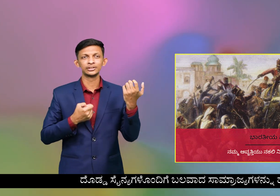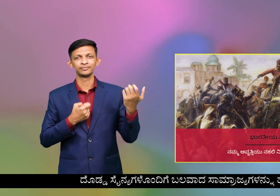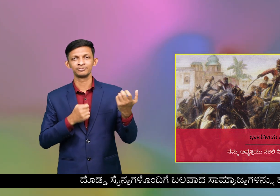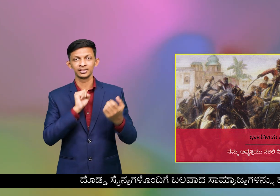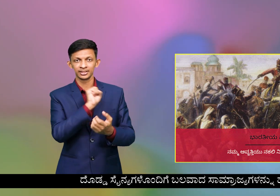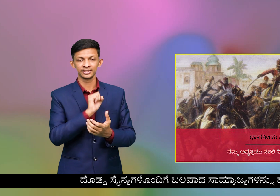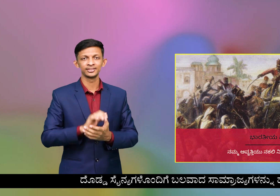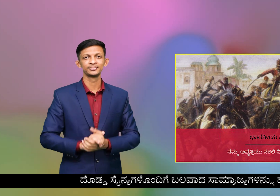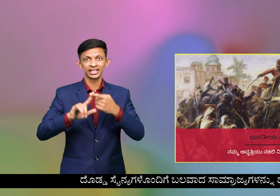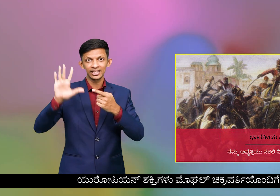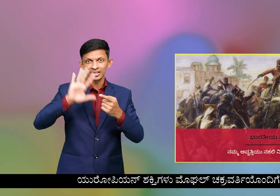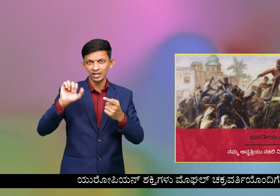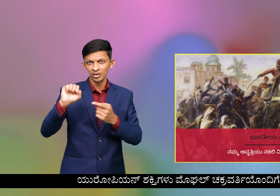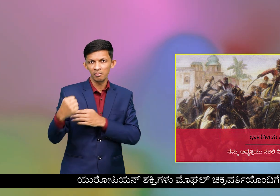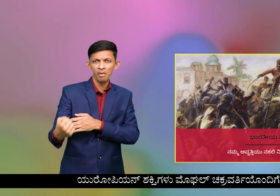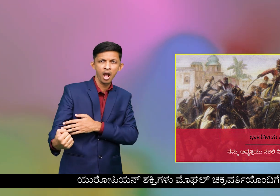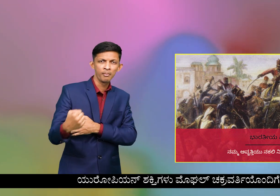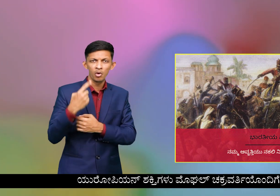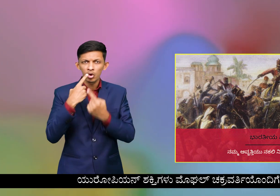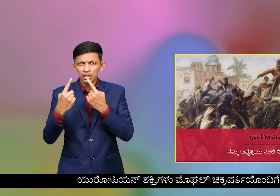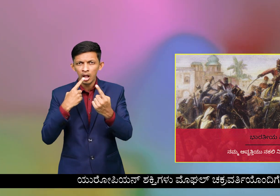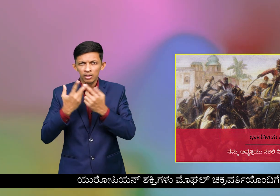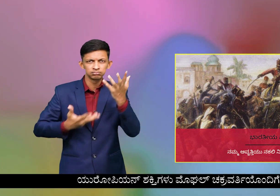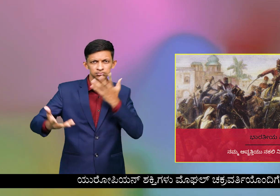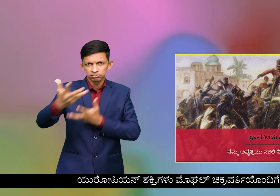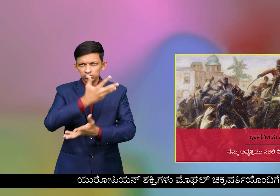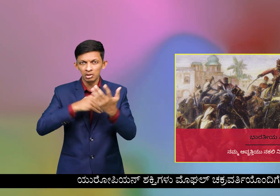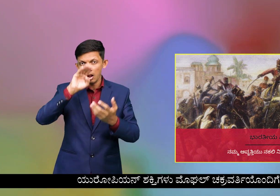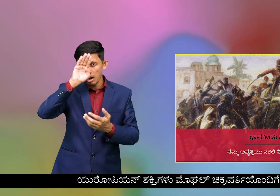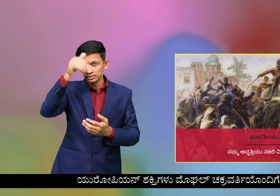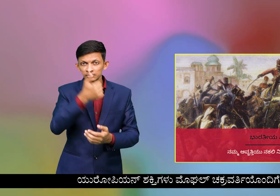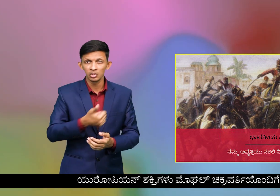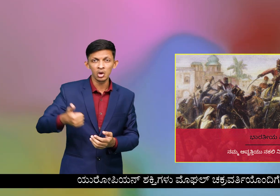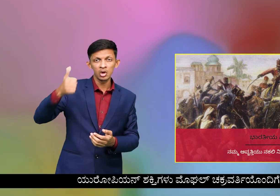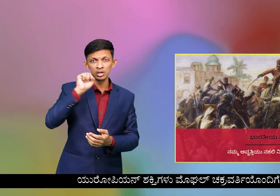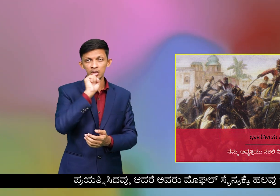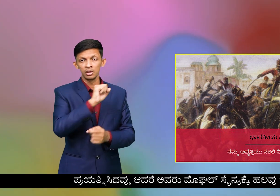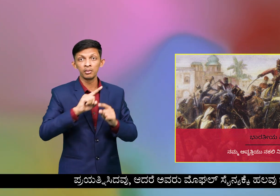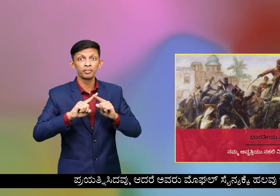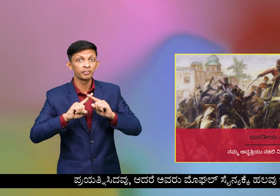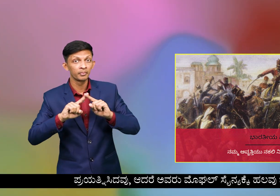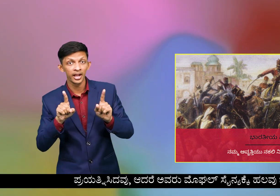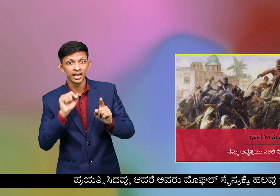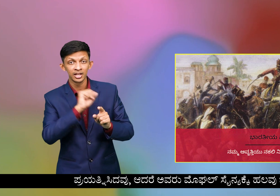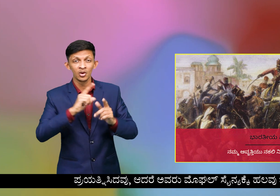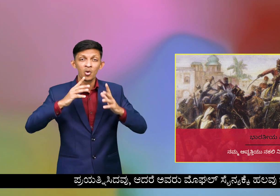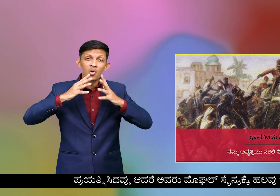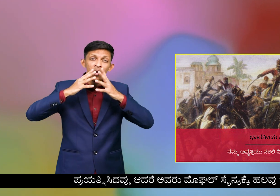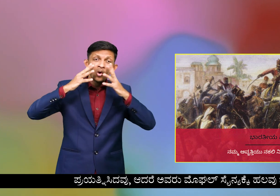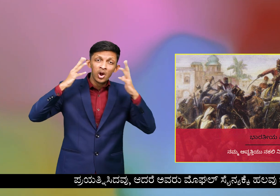ಹೊಂದಿದ್ದರು. ಯುರೋಪಿಯನ್ ಶಕ್ತಿಗಳು ಮೊಘಲ್ ಚಕ್ರವರ್ತಿಯೊಂದಿಗೆ ಮಾತನಾಡಲು ಪ್ರಯತ್ನಿಸಿದವು, ಆದರೆ ಅವರು